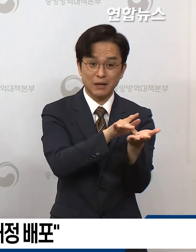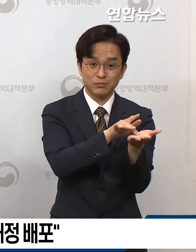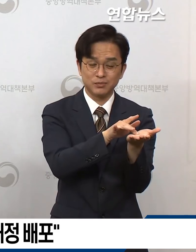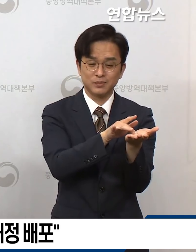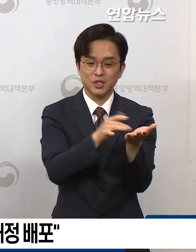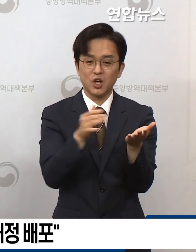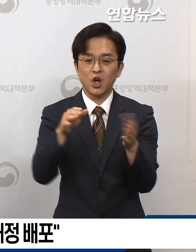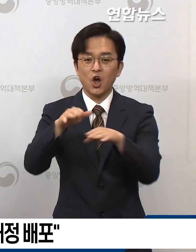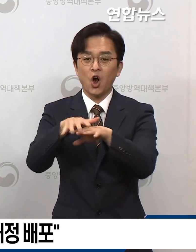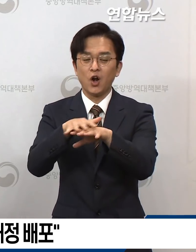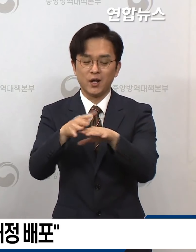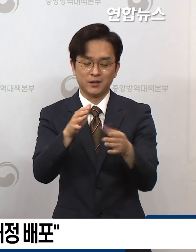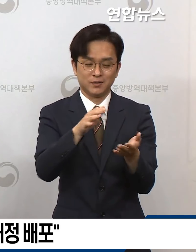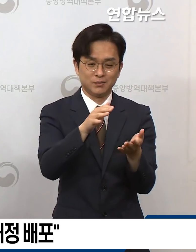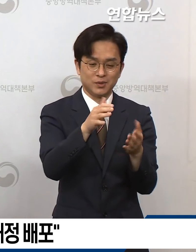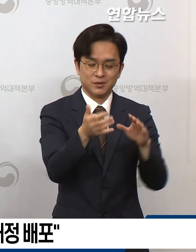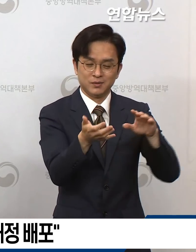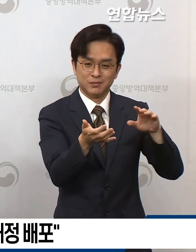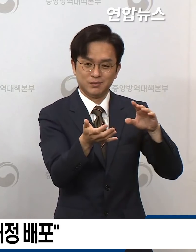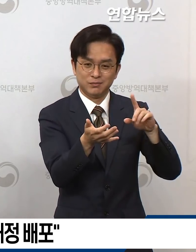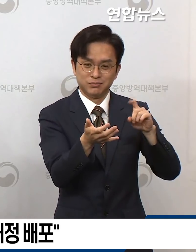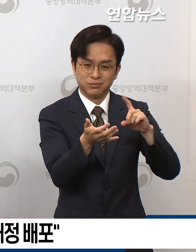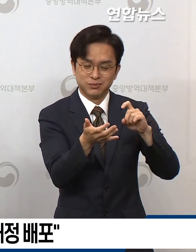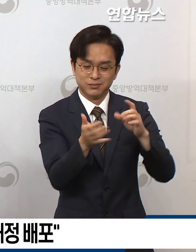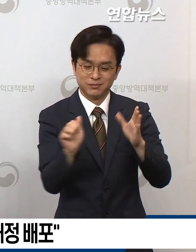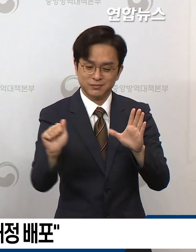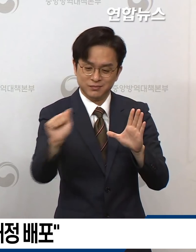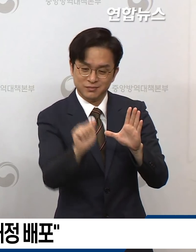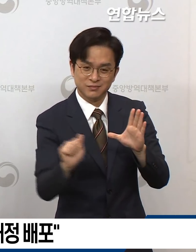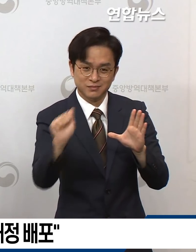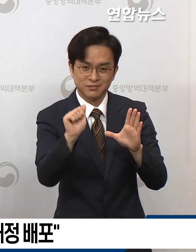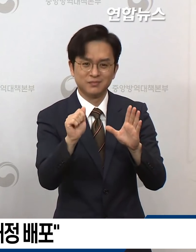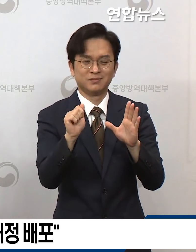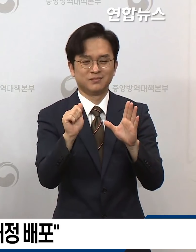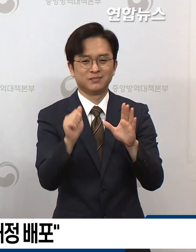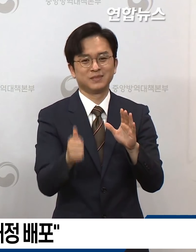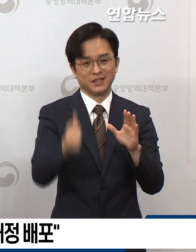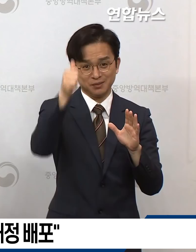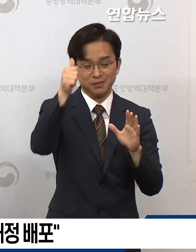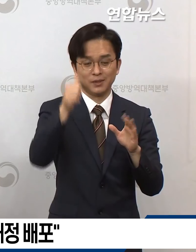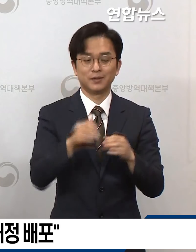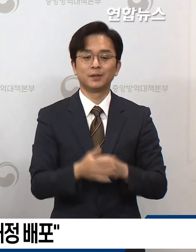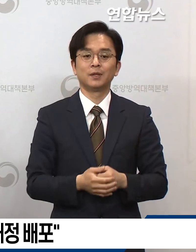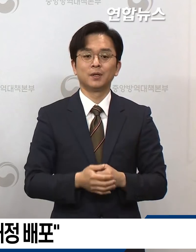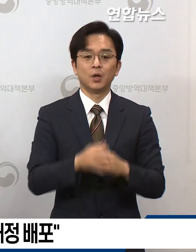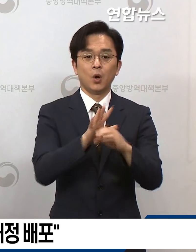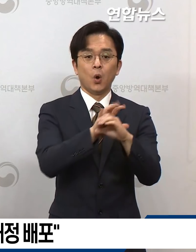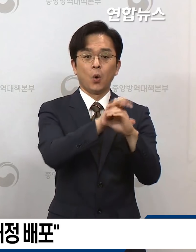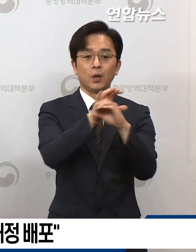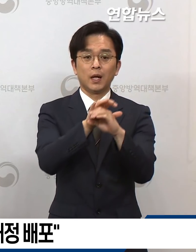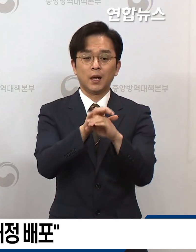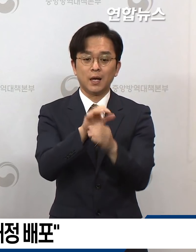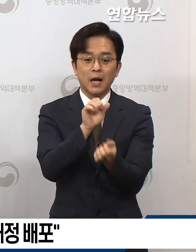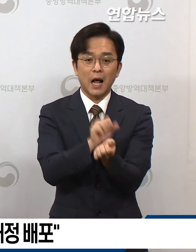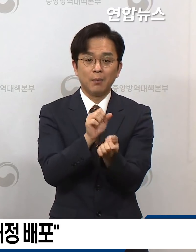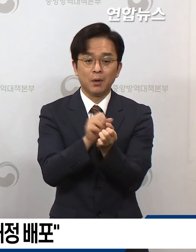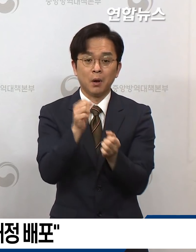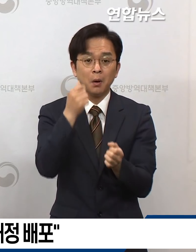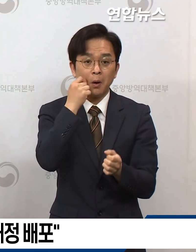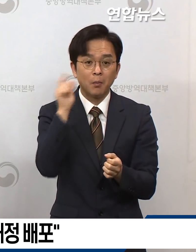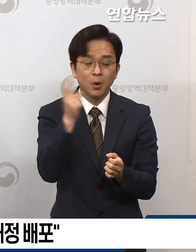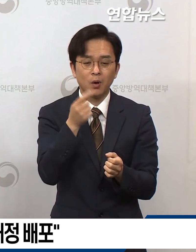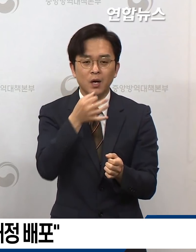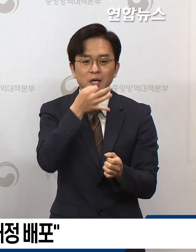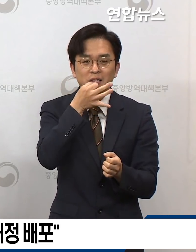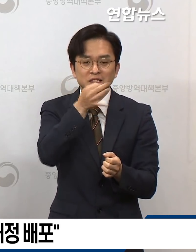권고를 드립니다. 특히 코로나19 바이러스 감염증이 비말, 침방울을 통해서도 전염이 되지만